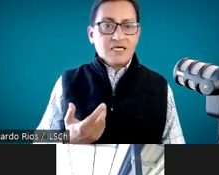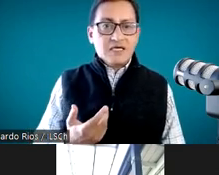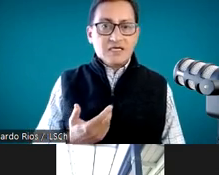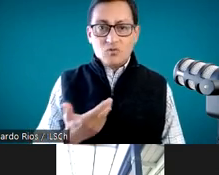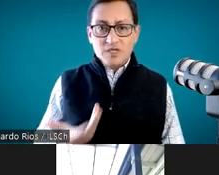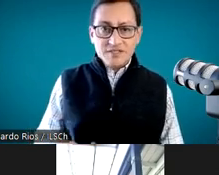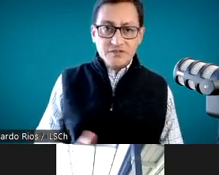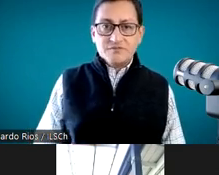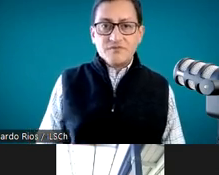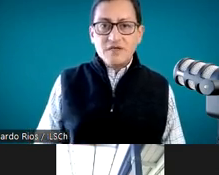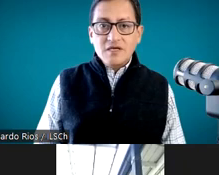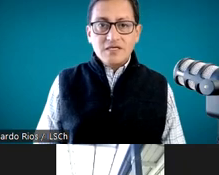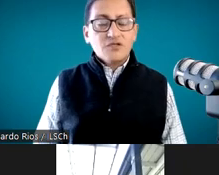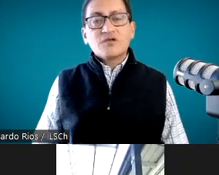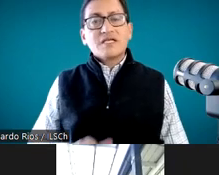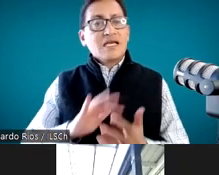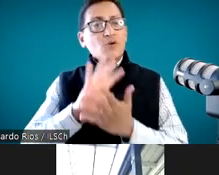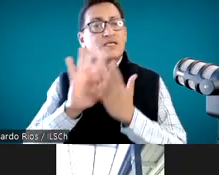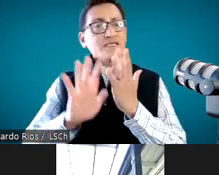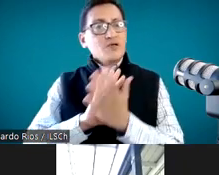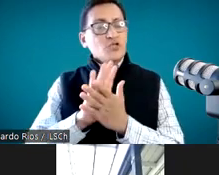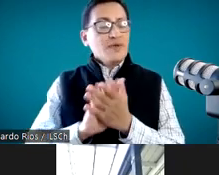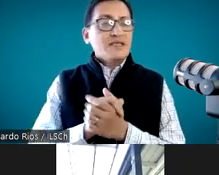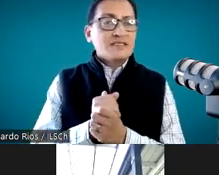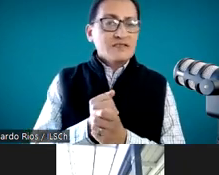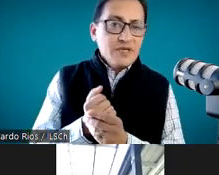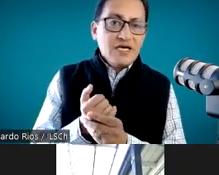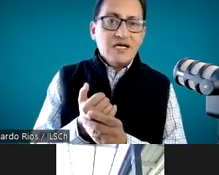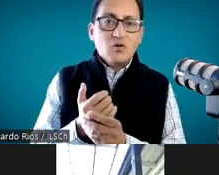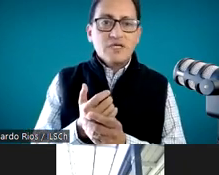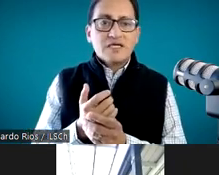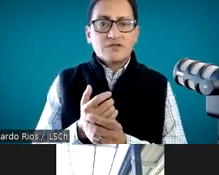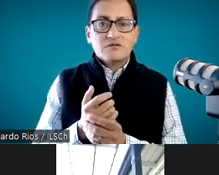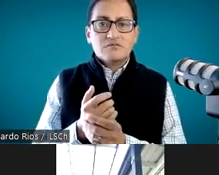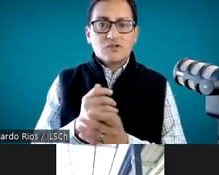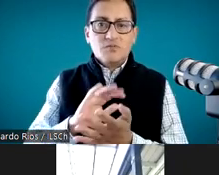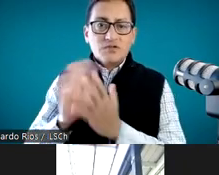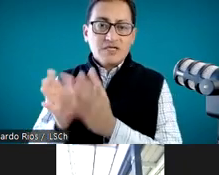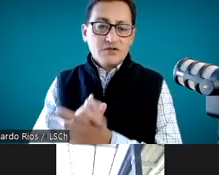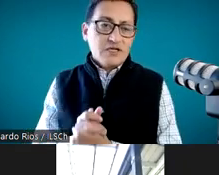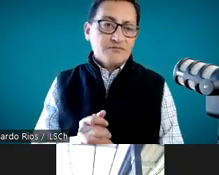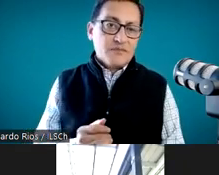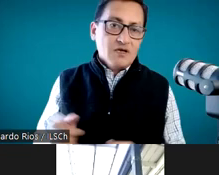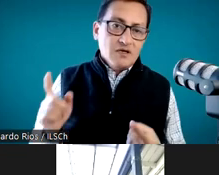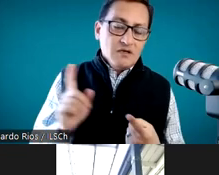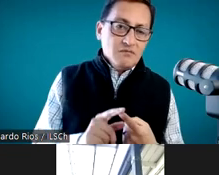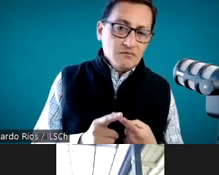para la comunicación, y la lengua de señas no solamente sirve para la comunicación con personas